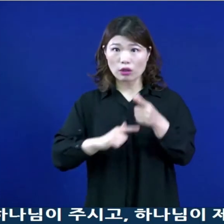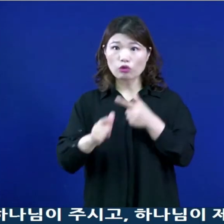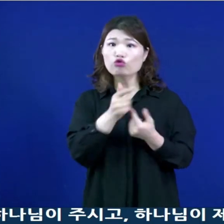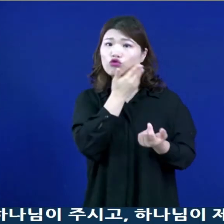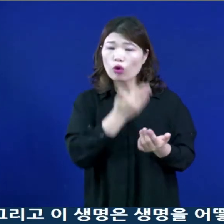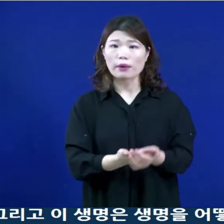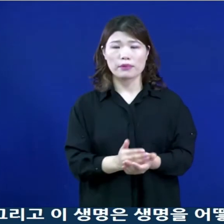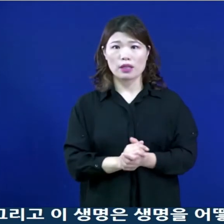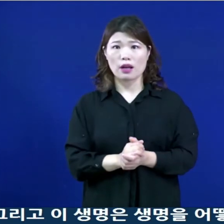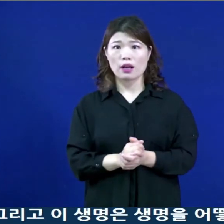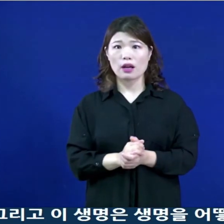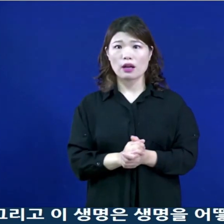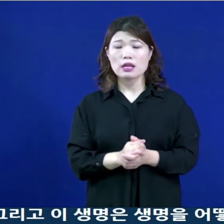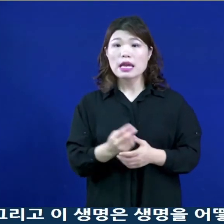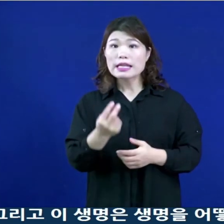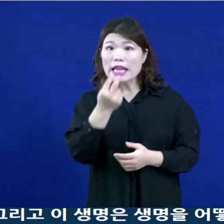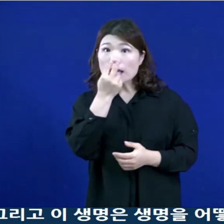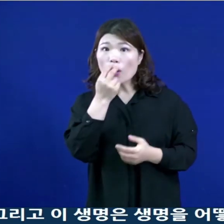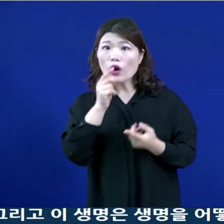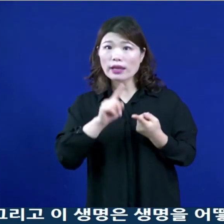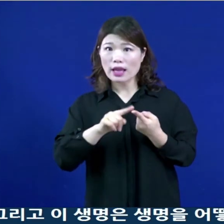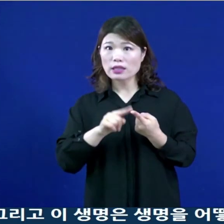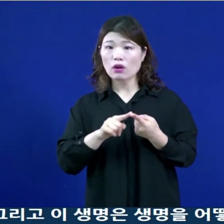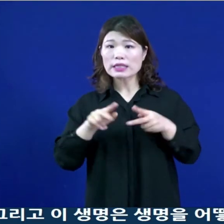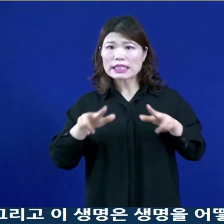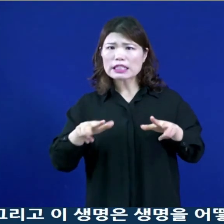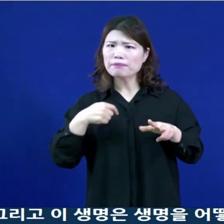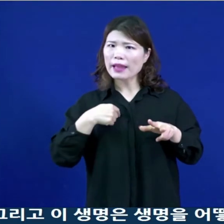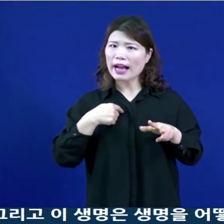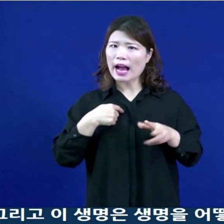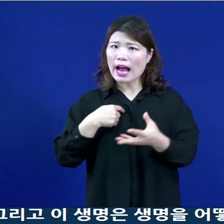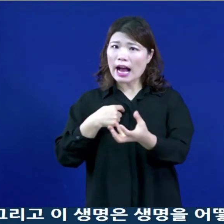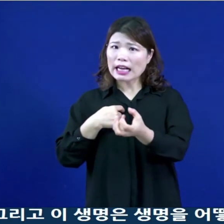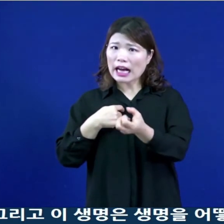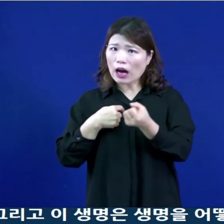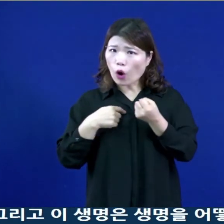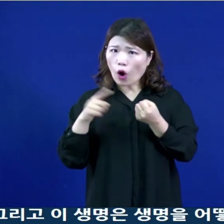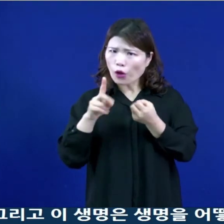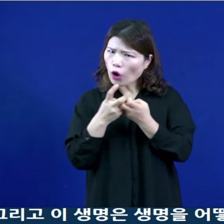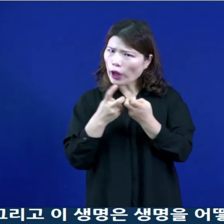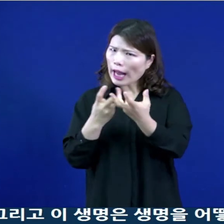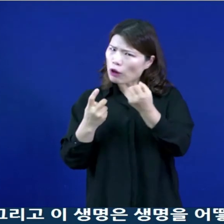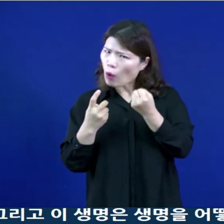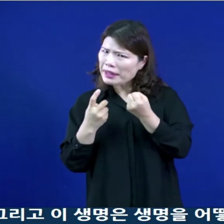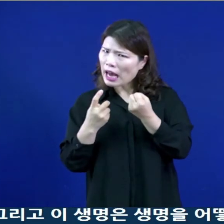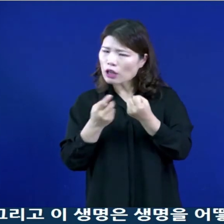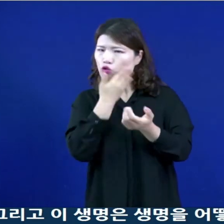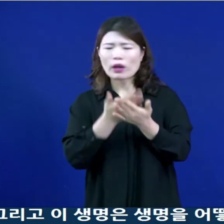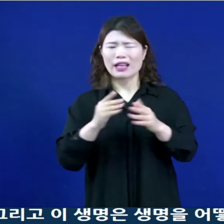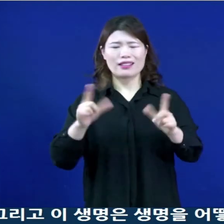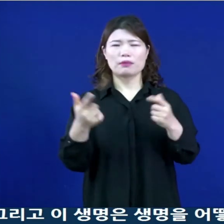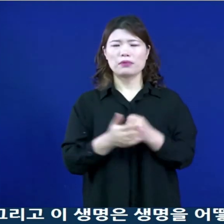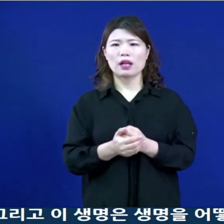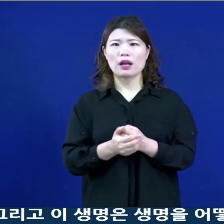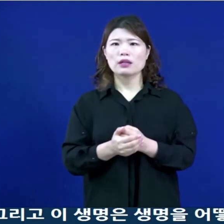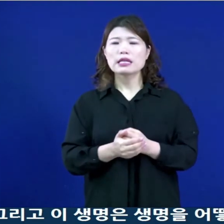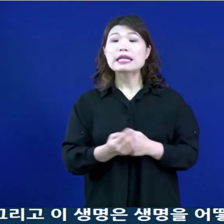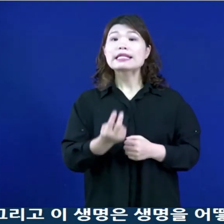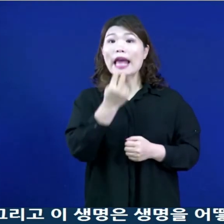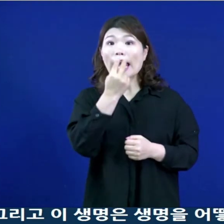게 아니고, 그 생명을 내가 어떻게 내 손에 가져왔느냐 이게 중요한 게 아니고, 실제로 그 생명을